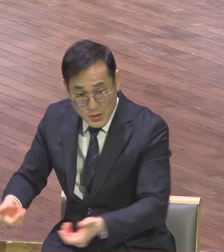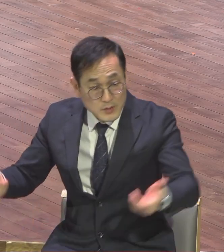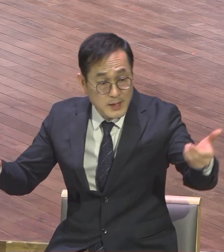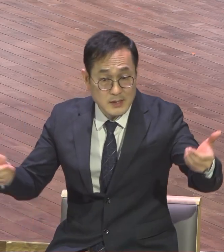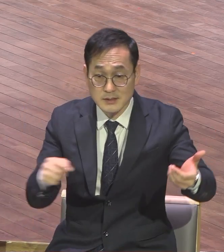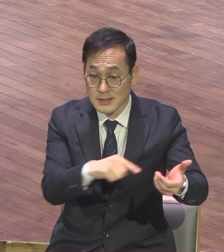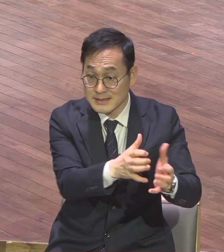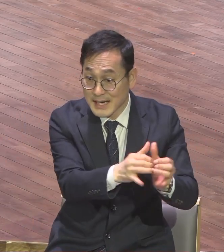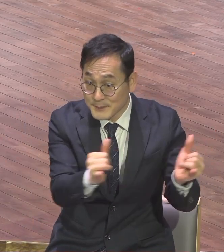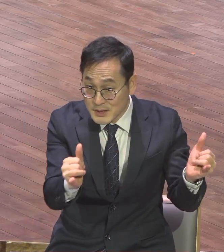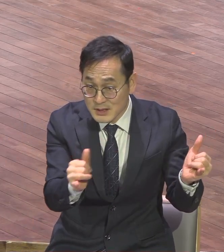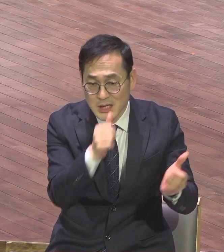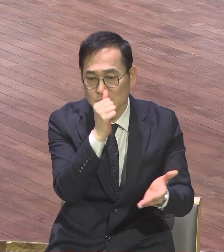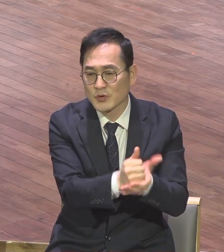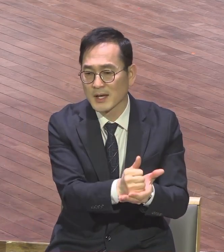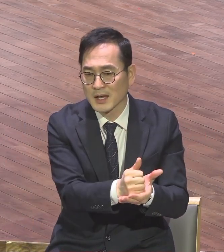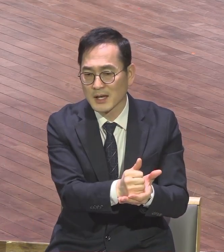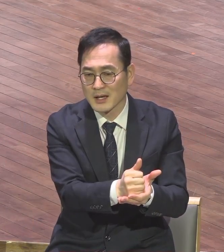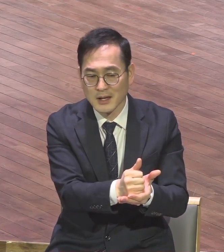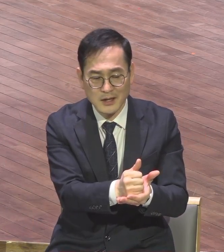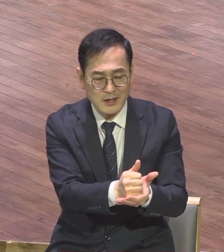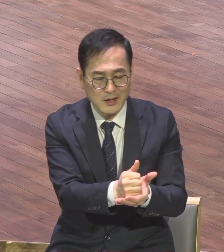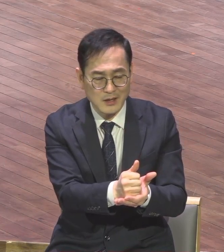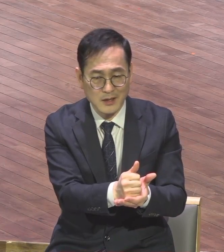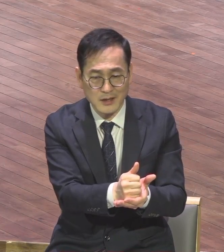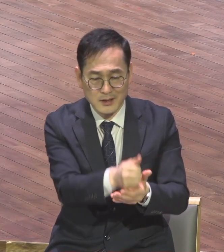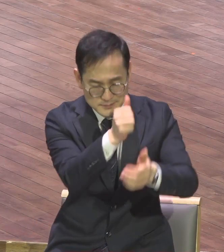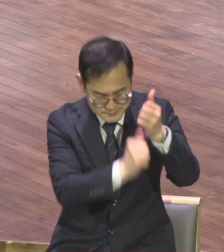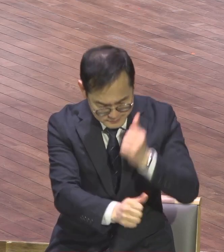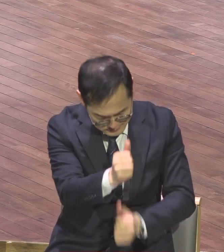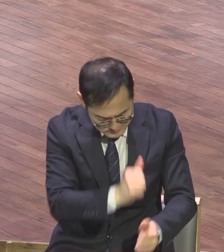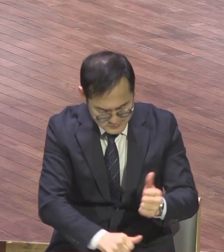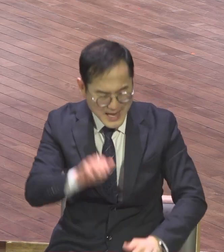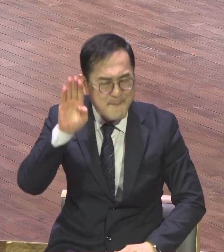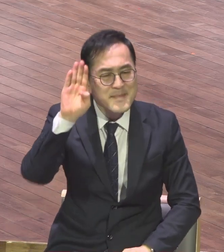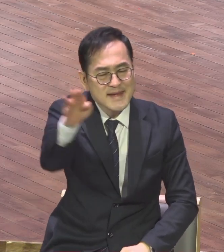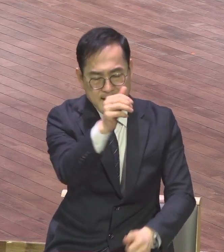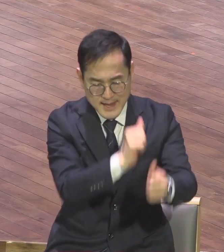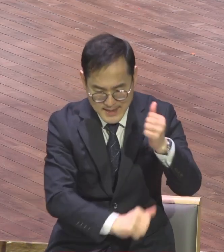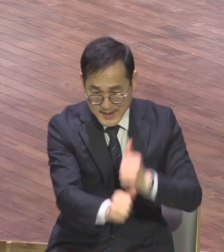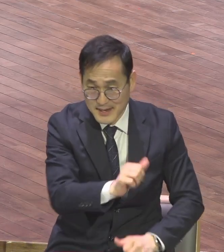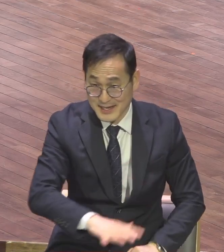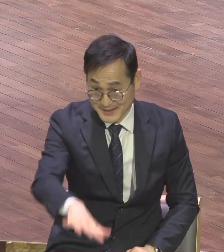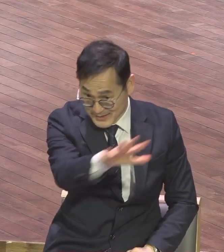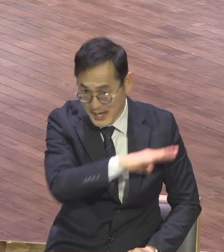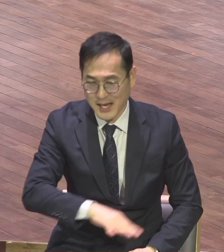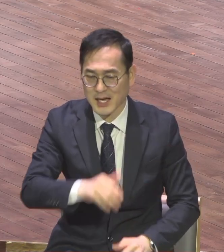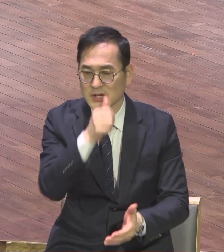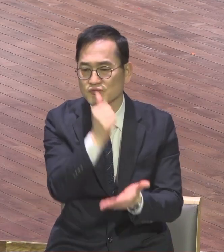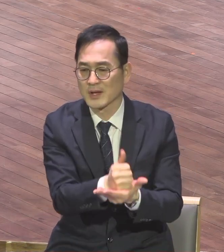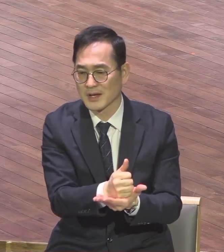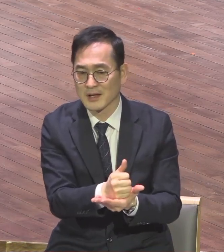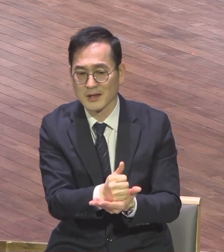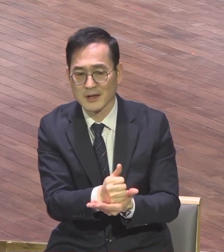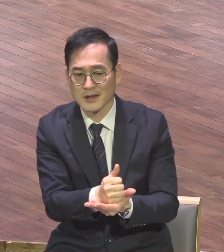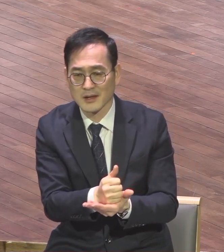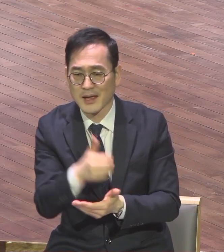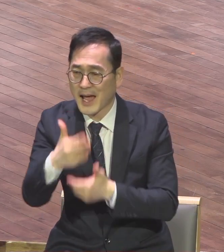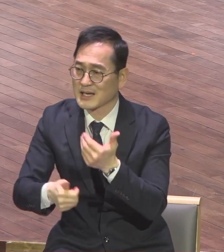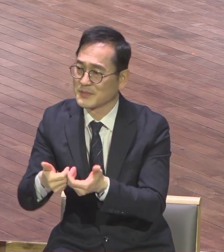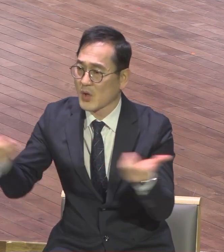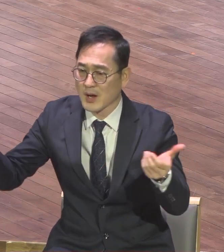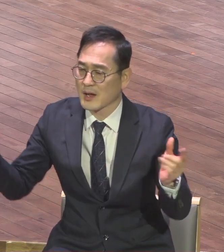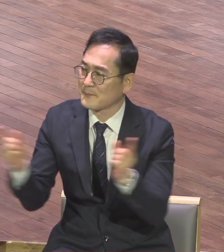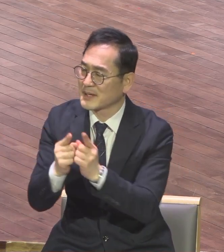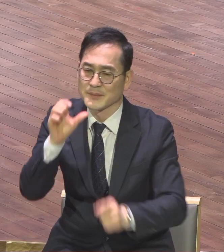되었습니다. 아직 태어나지도 않은 인류까지 하나님을 떠나야만 하는 상태가 되었습니다. 태어날